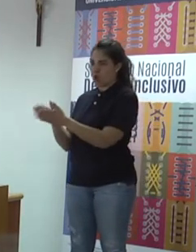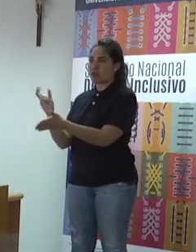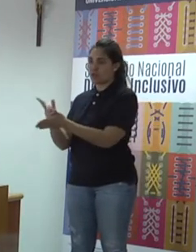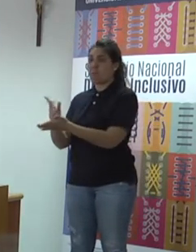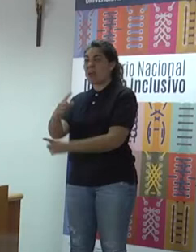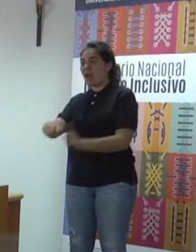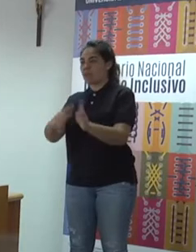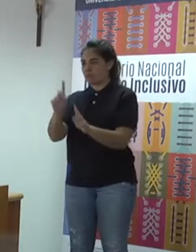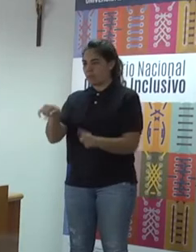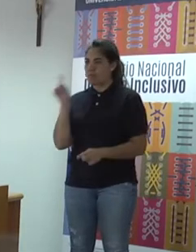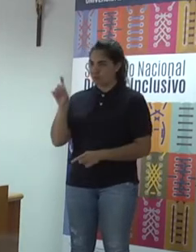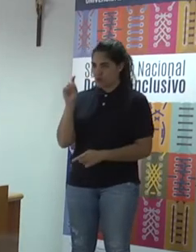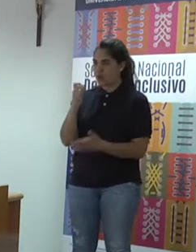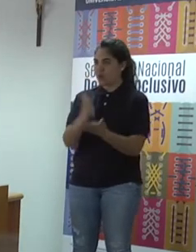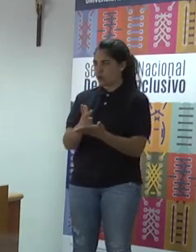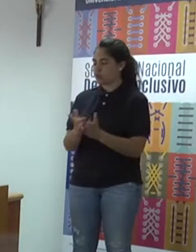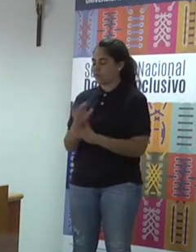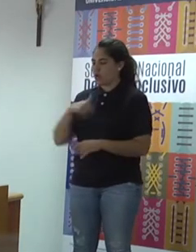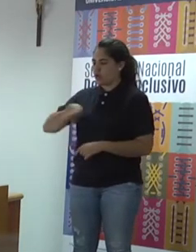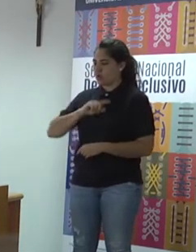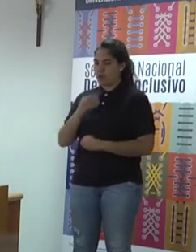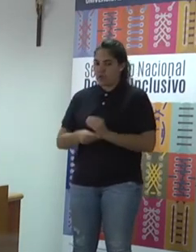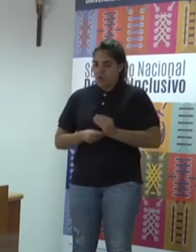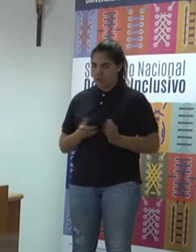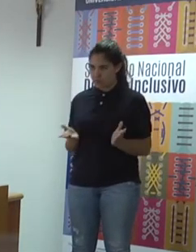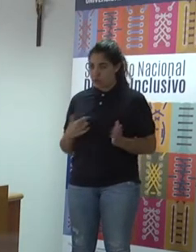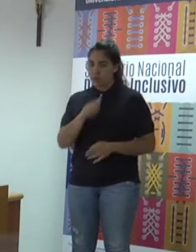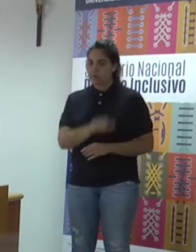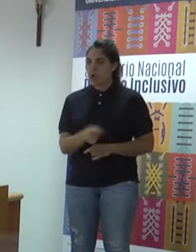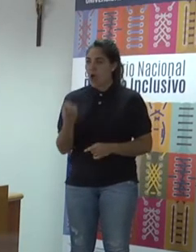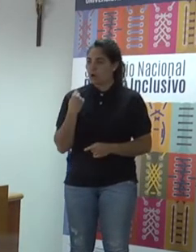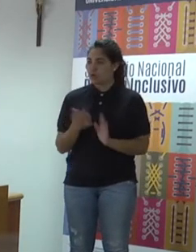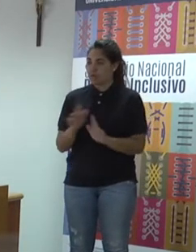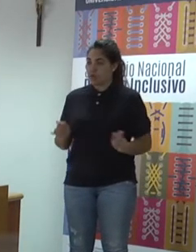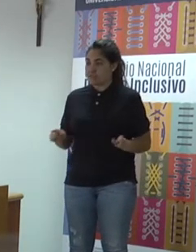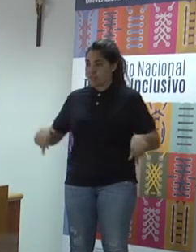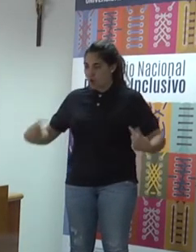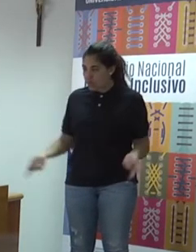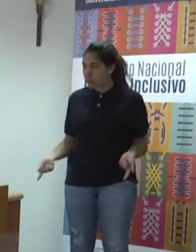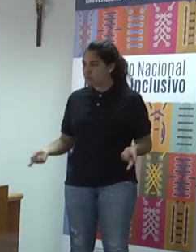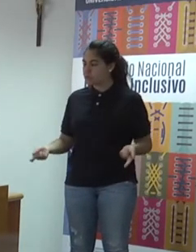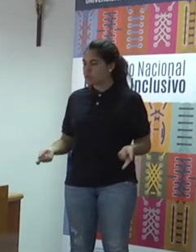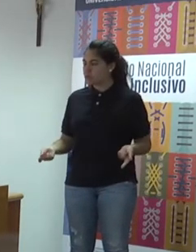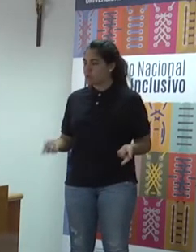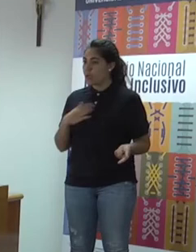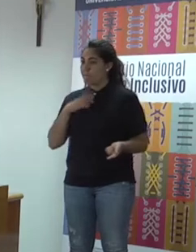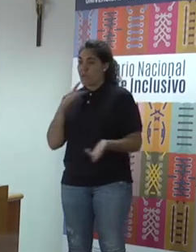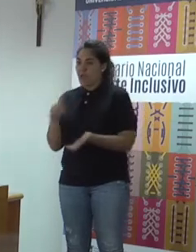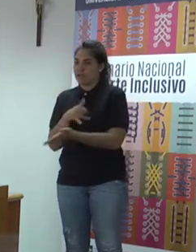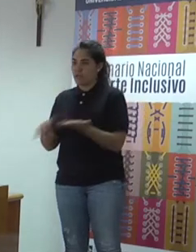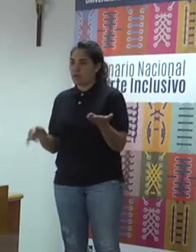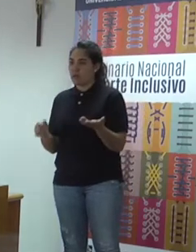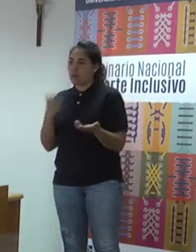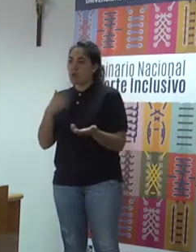profesores, ¿no? De decir, ¿qué hacemos con este alumno que me viene en silla de ruedas y mi asignatura es